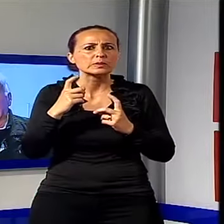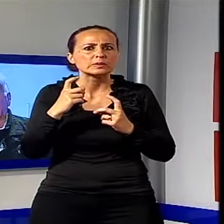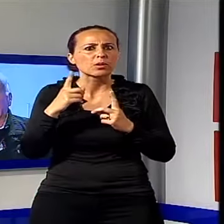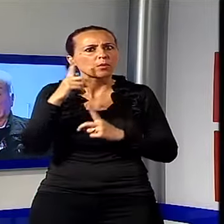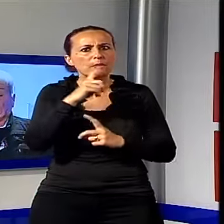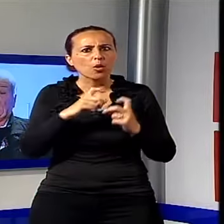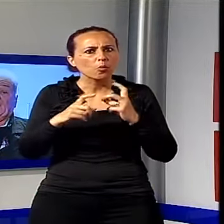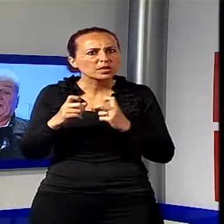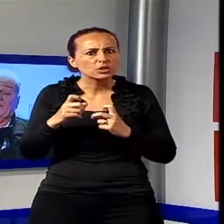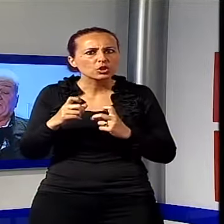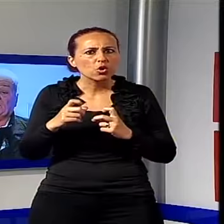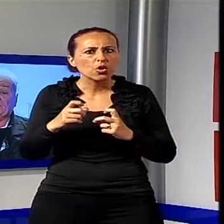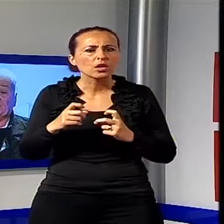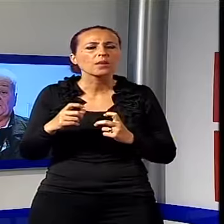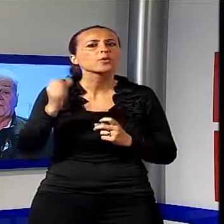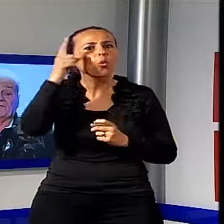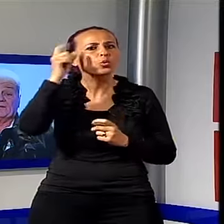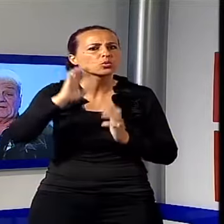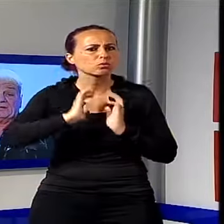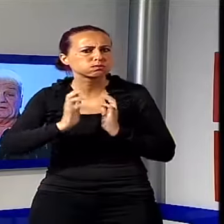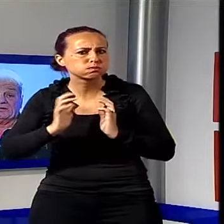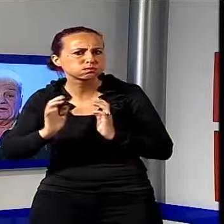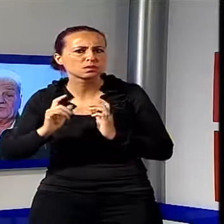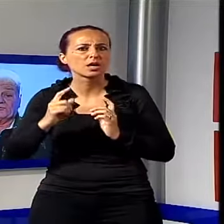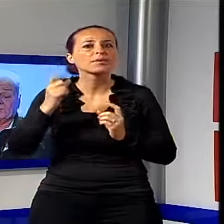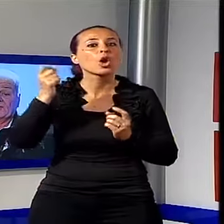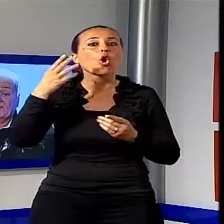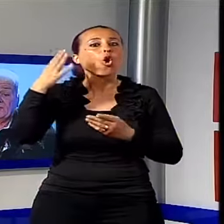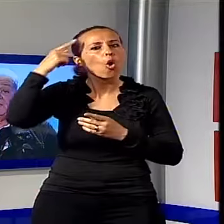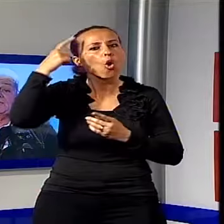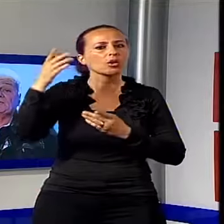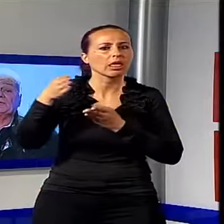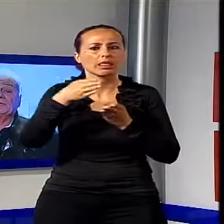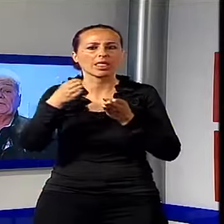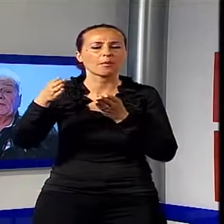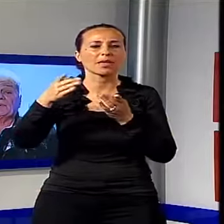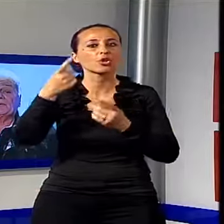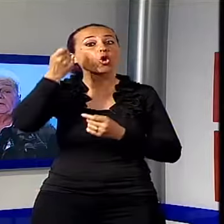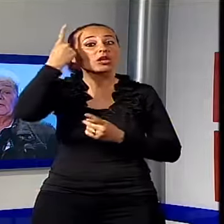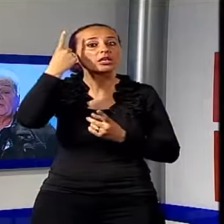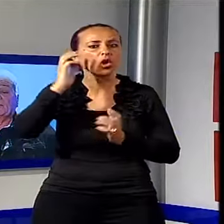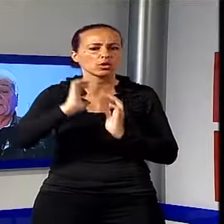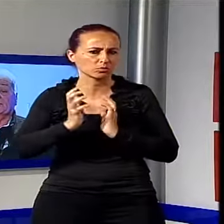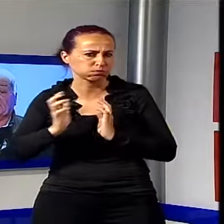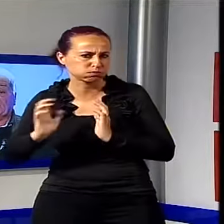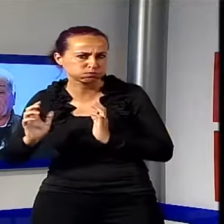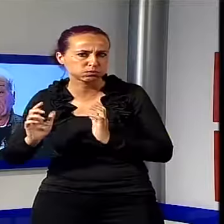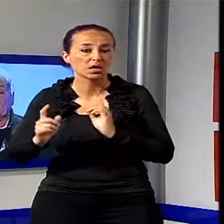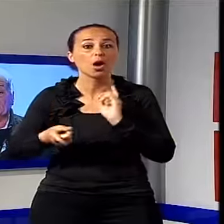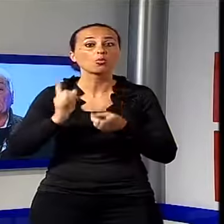classi sociali, diverse culture, diversi orientamenti ideologici, spesso da partiti duramente contrapposti. Eppure